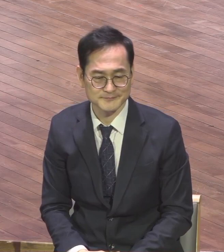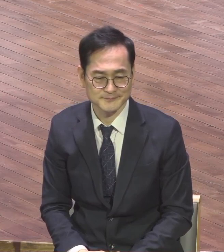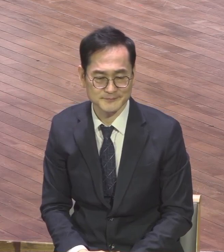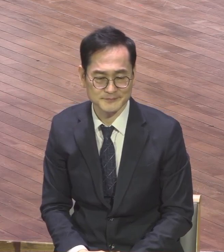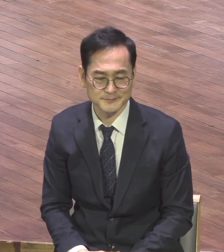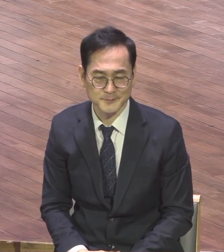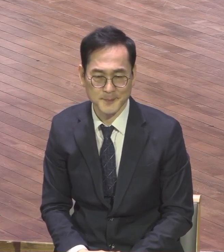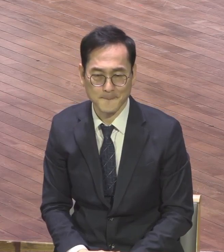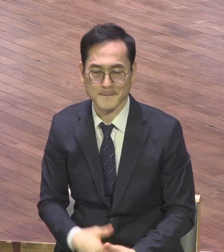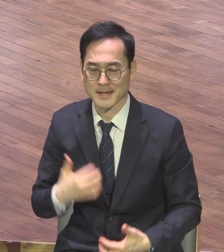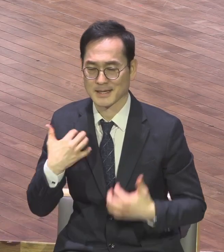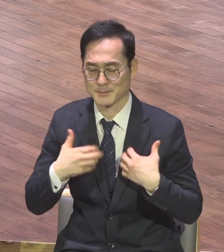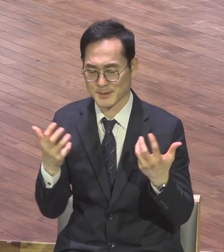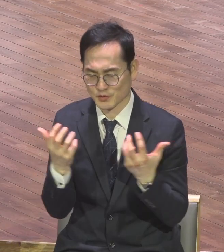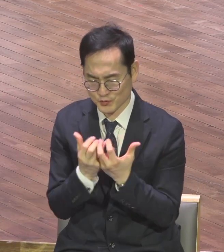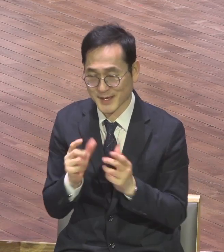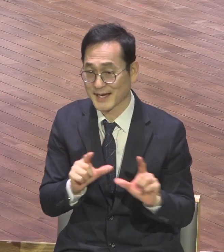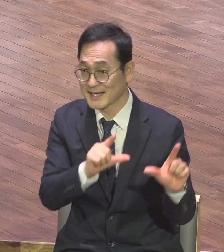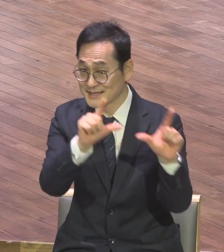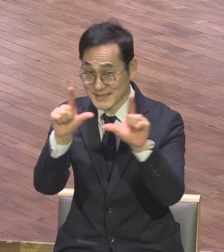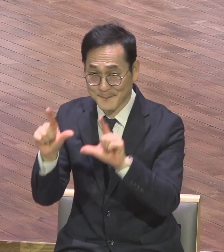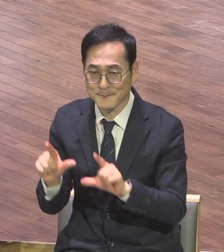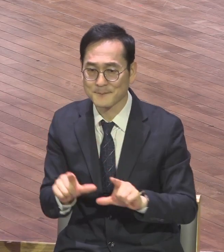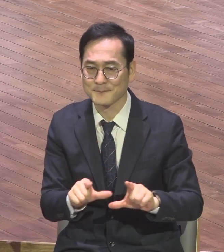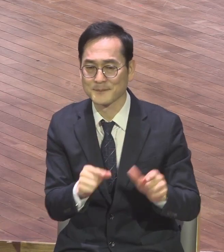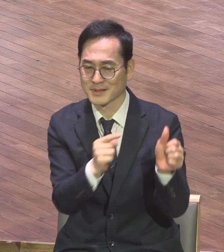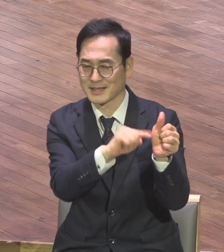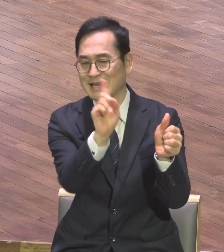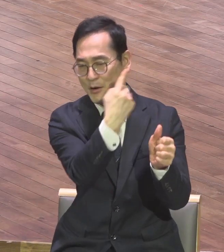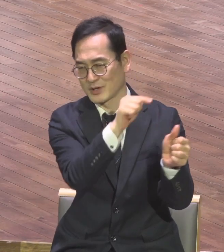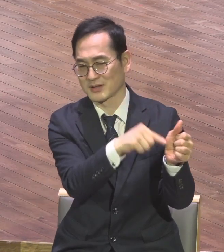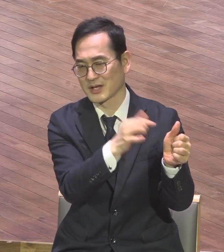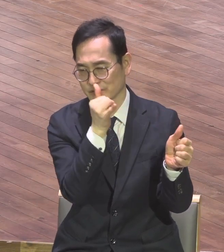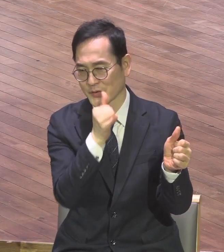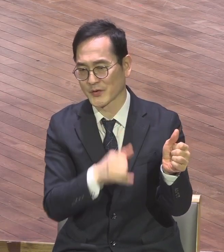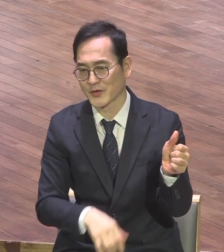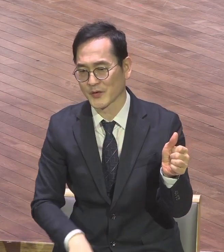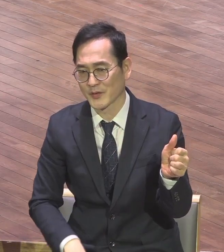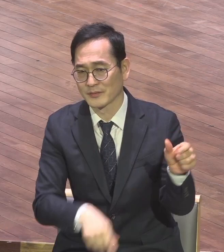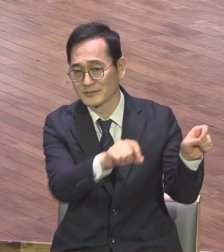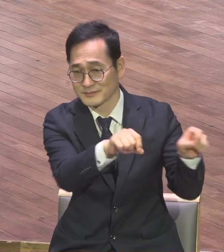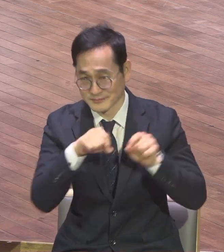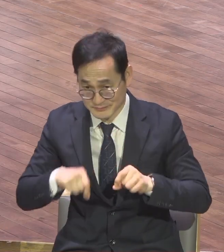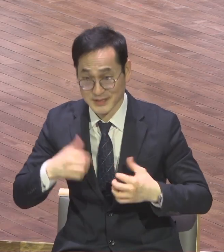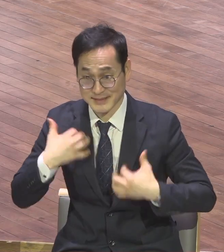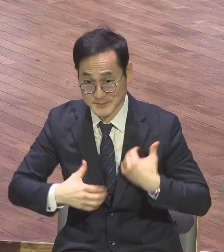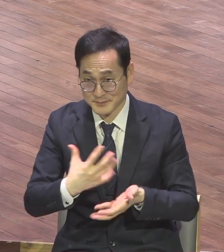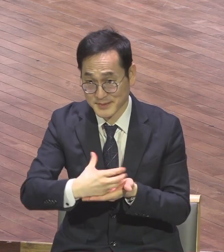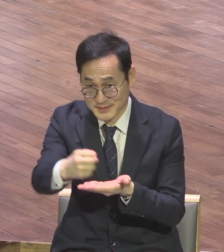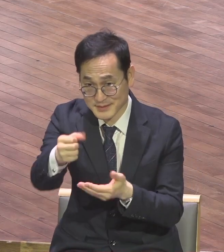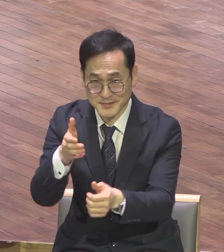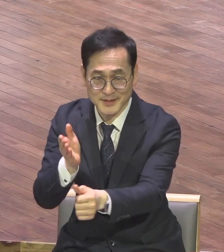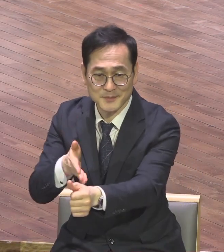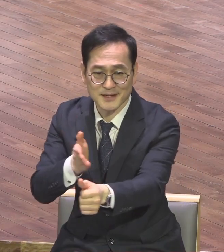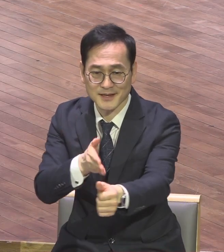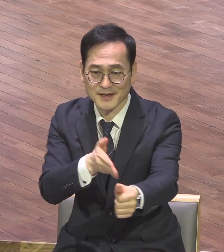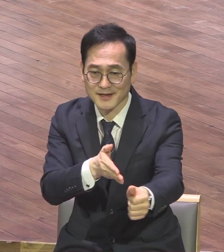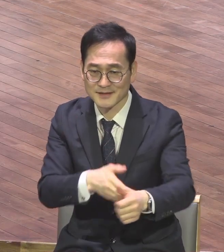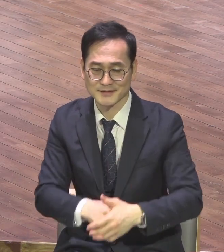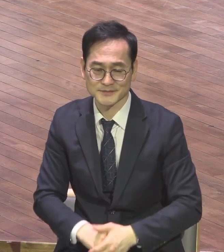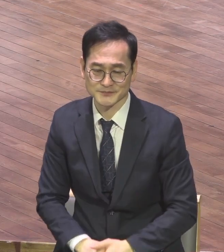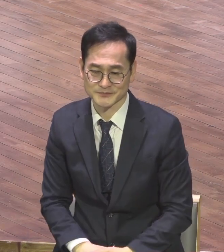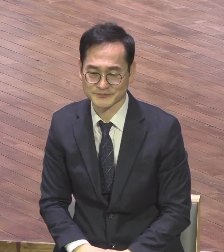정말로 기쁨이 충만한 삶을 살게 되어 있다. 늘 기쁘시기 바랍니다. 늘 감사하시기 바랍니다.